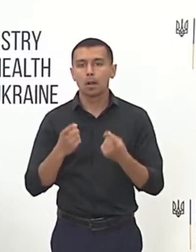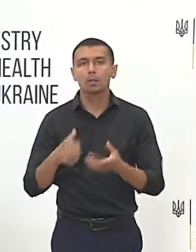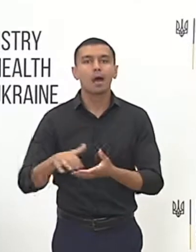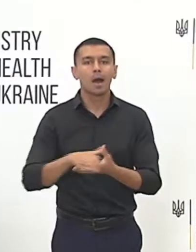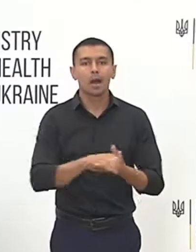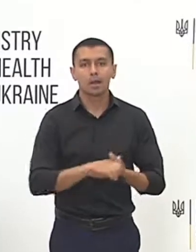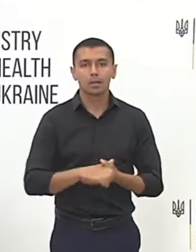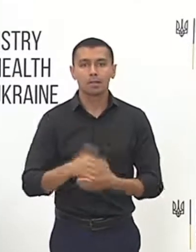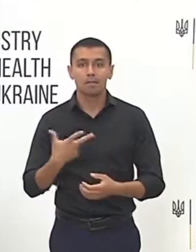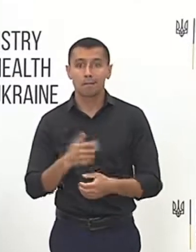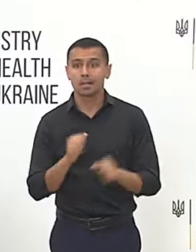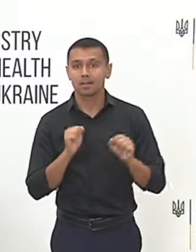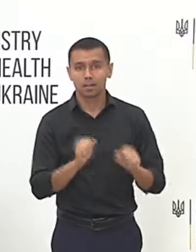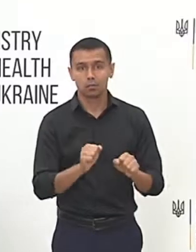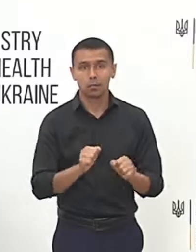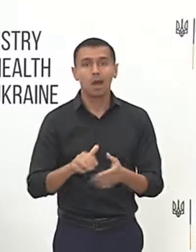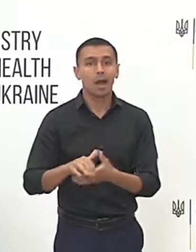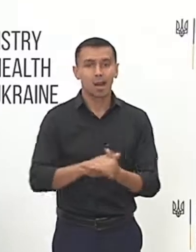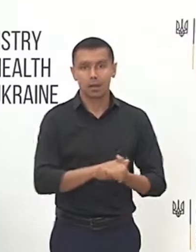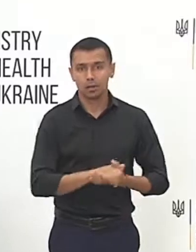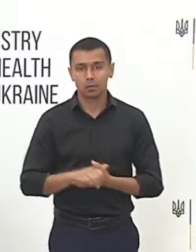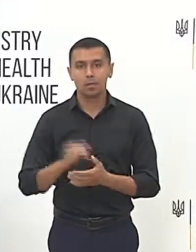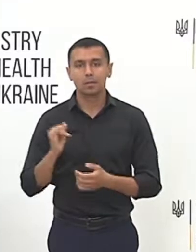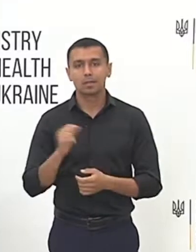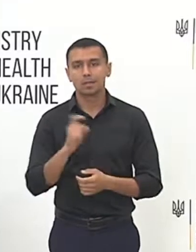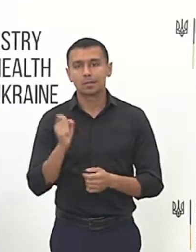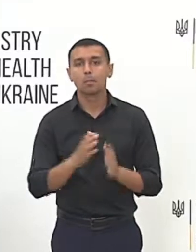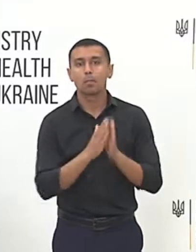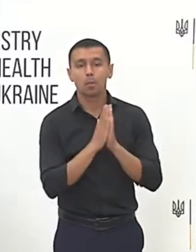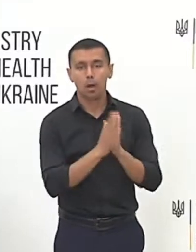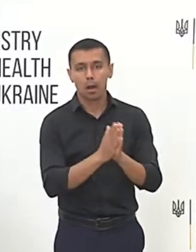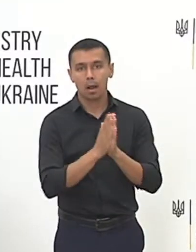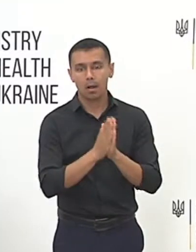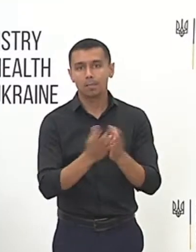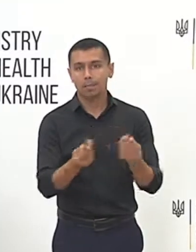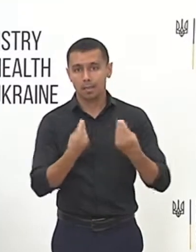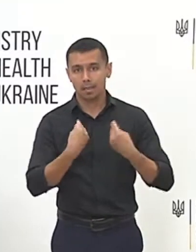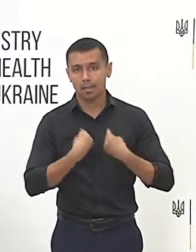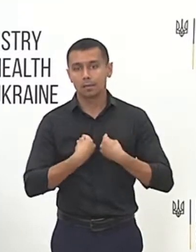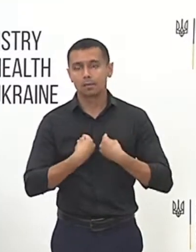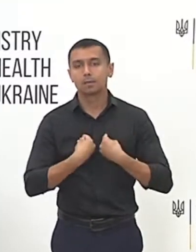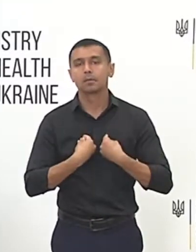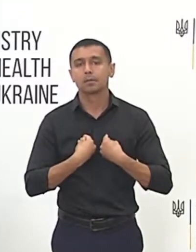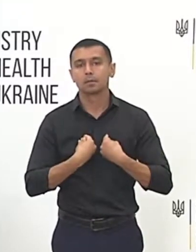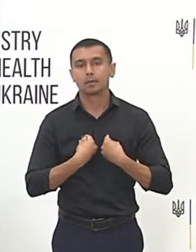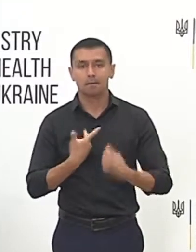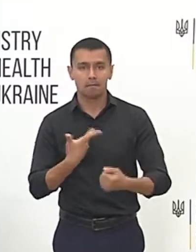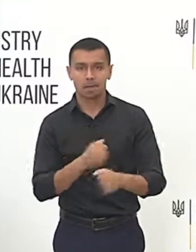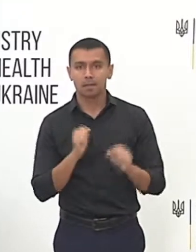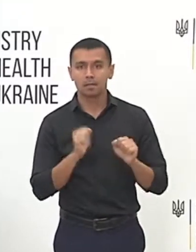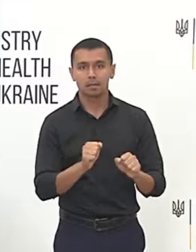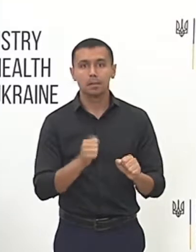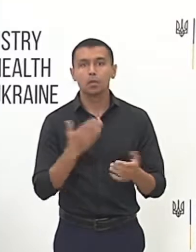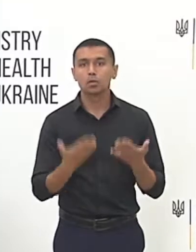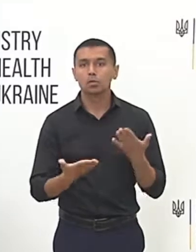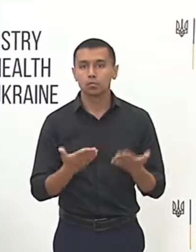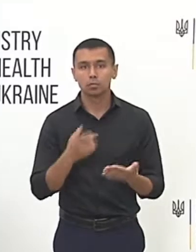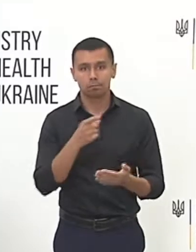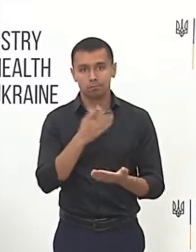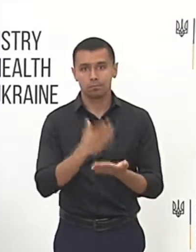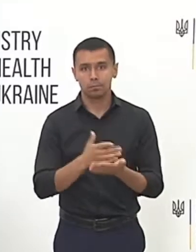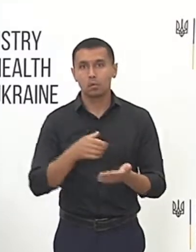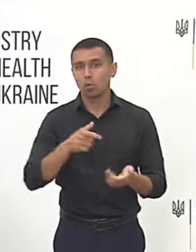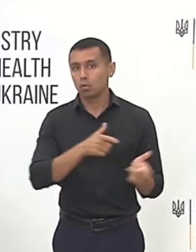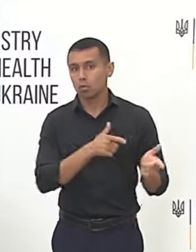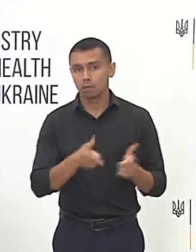альянсу, вакцинного альянсу, і з проханням надати вакцини в разі їх